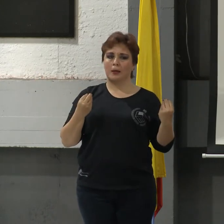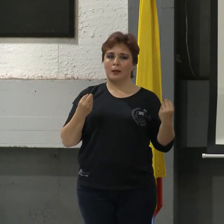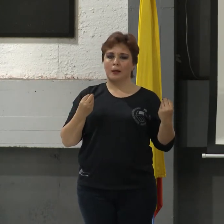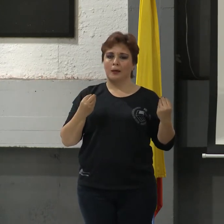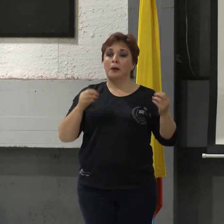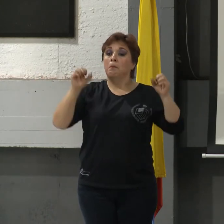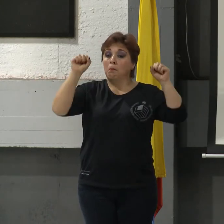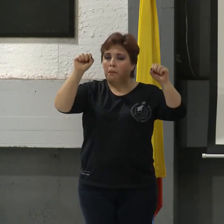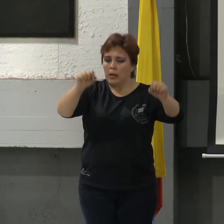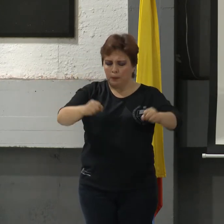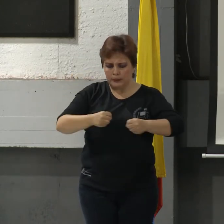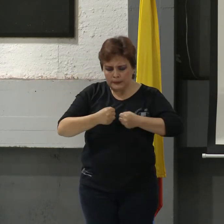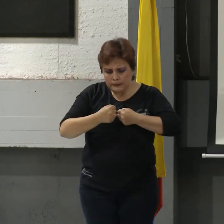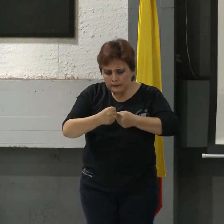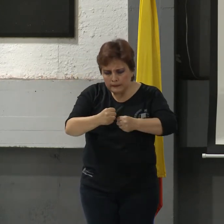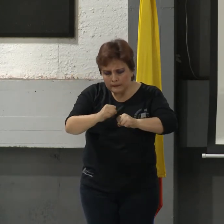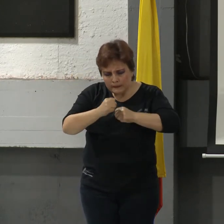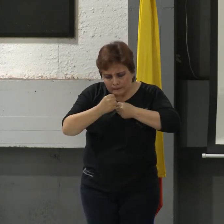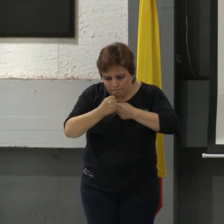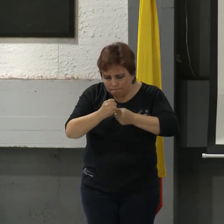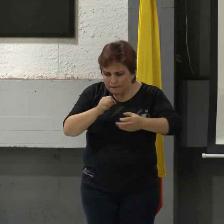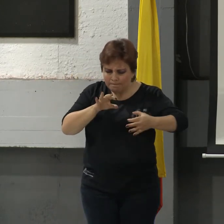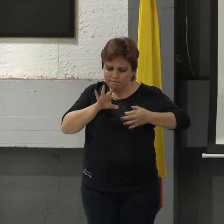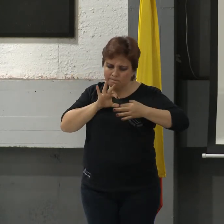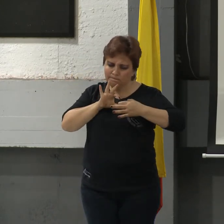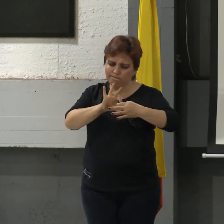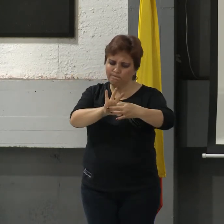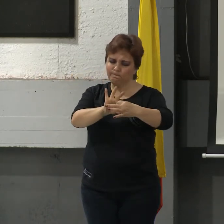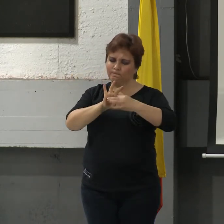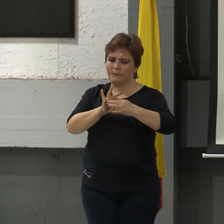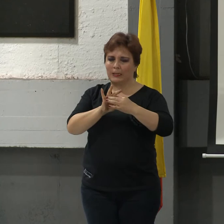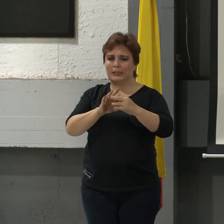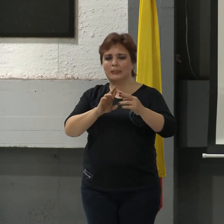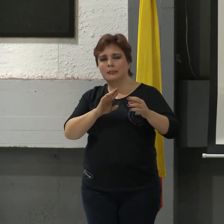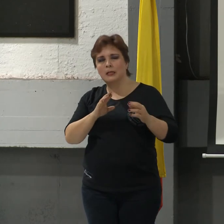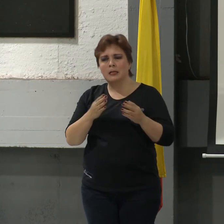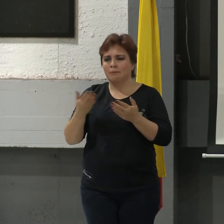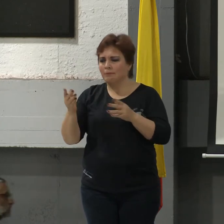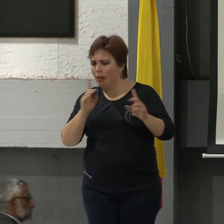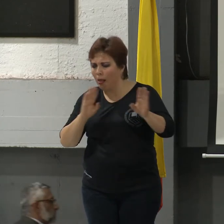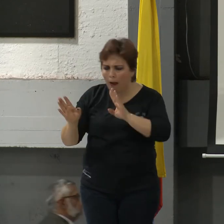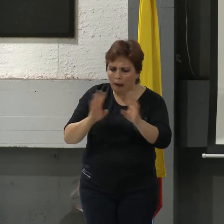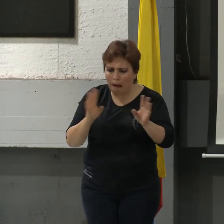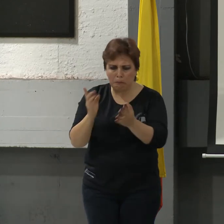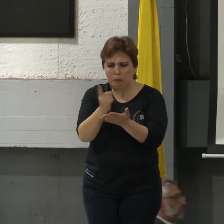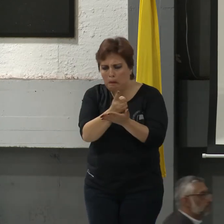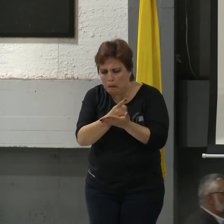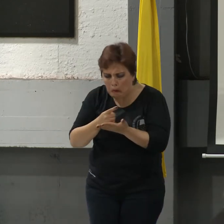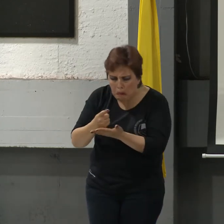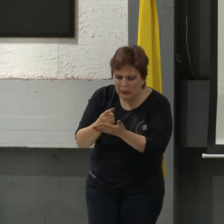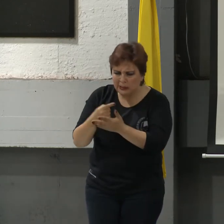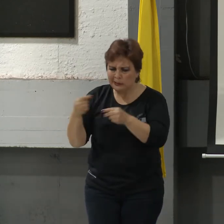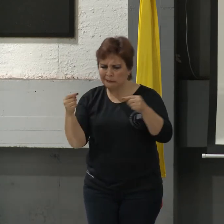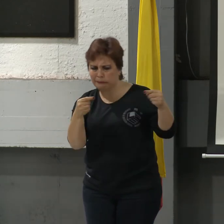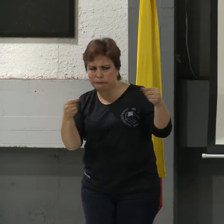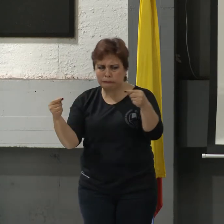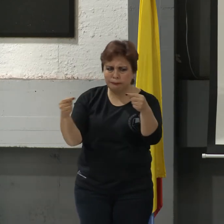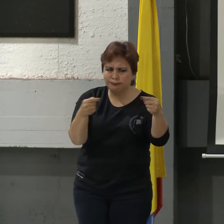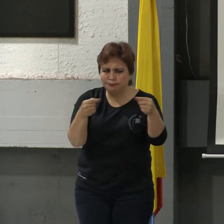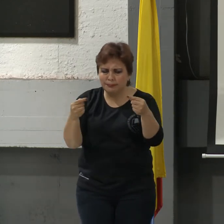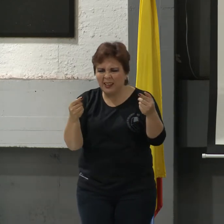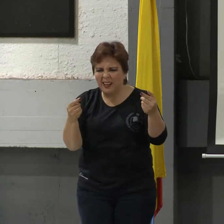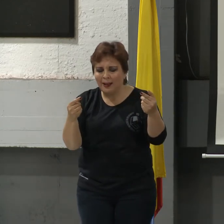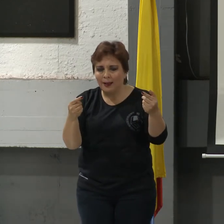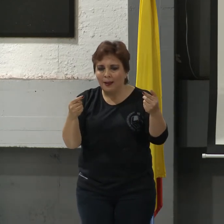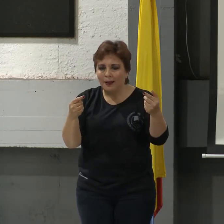fortalecer esos lazos esa relación de diálogo de reflexión de discusión incluso acerca de